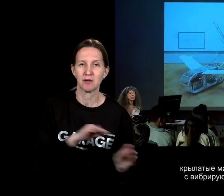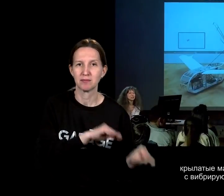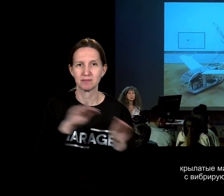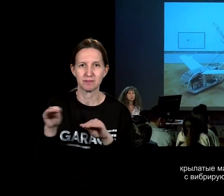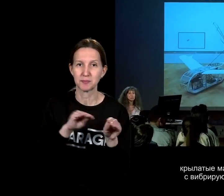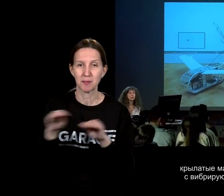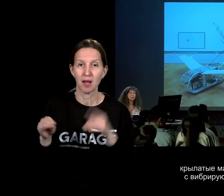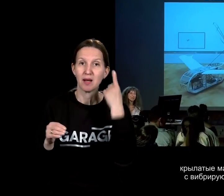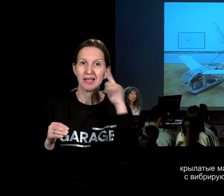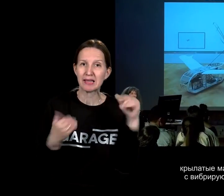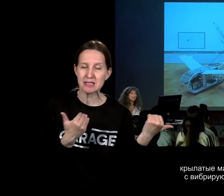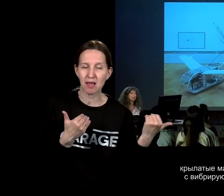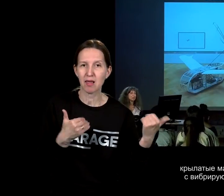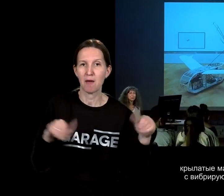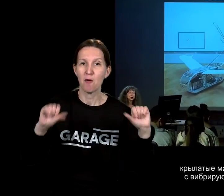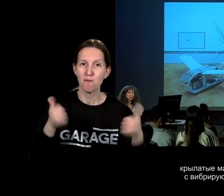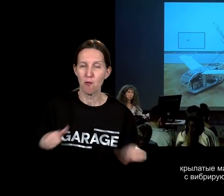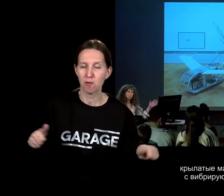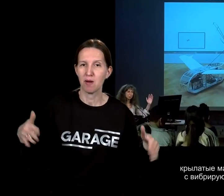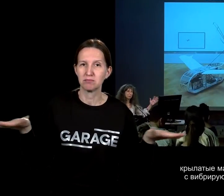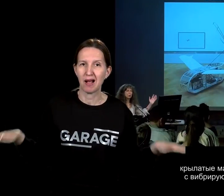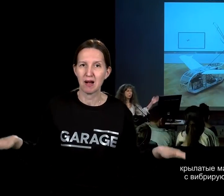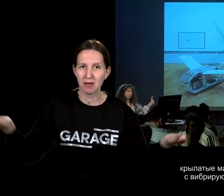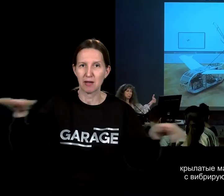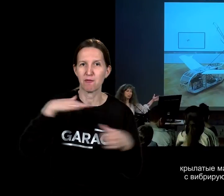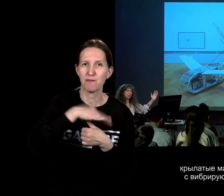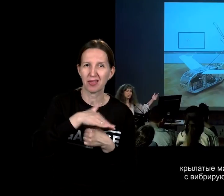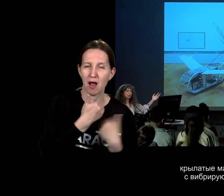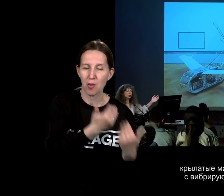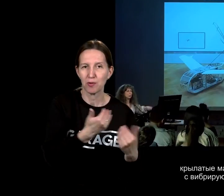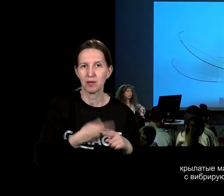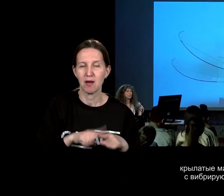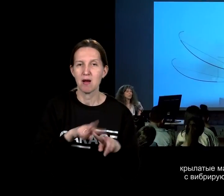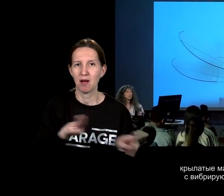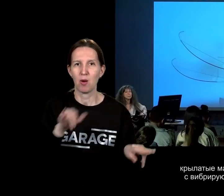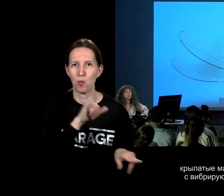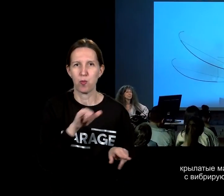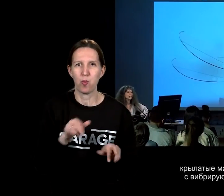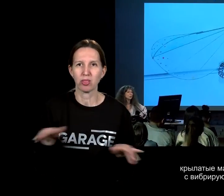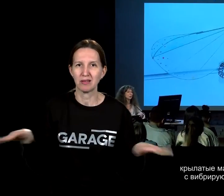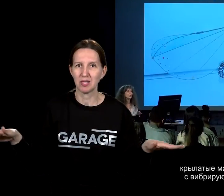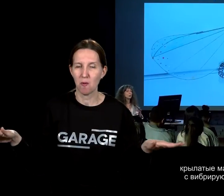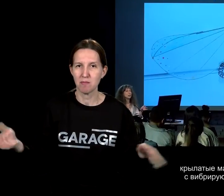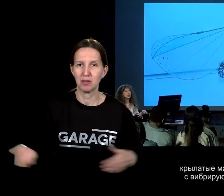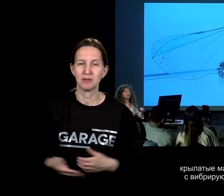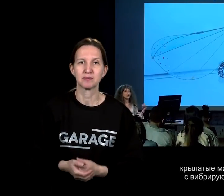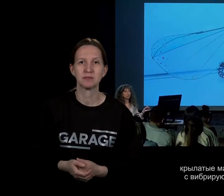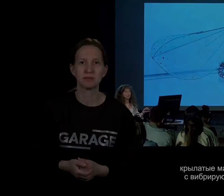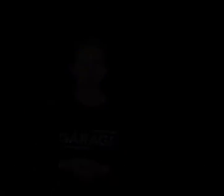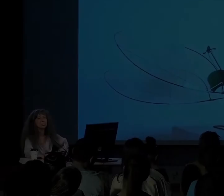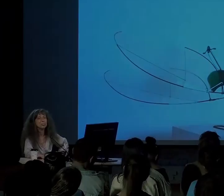которые, там, крылатые вертолеты с этими вибрирующими, как у насекомого, крыльями на хвосте, вот огромные.